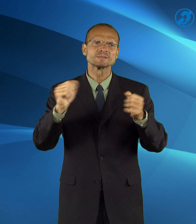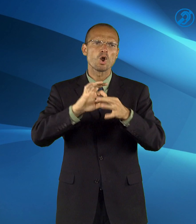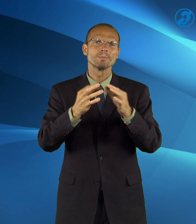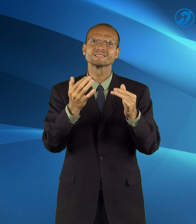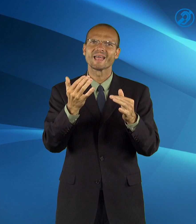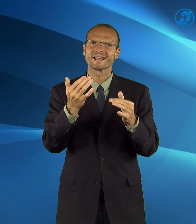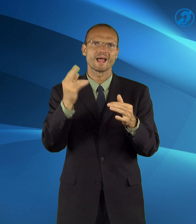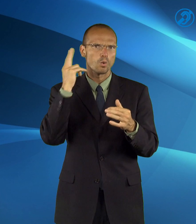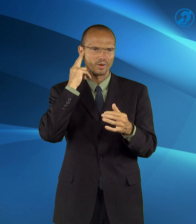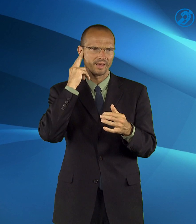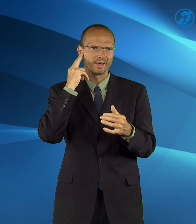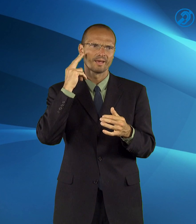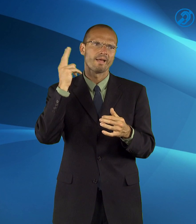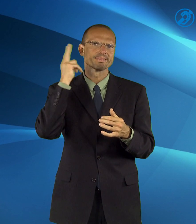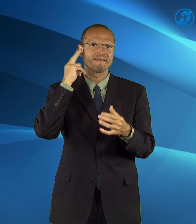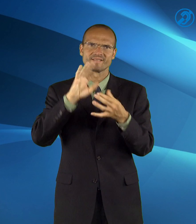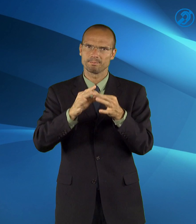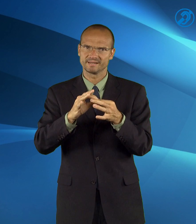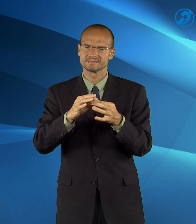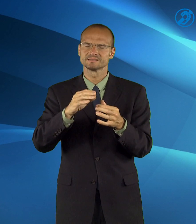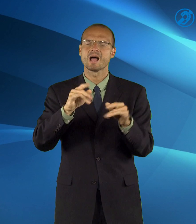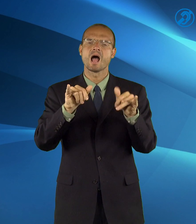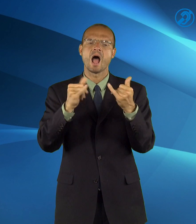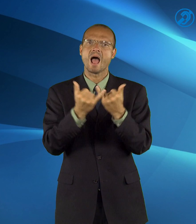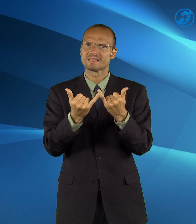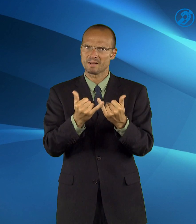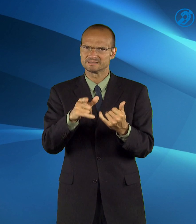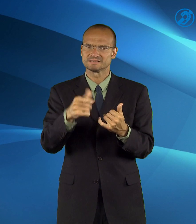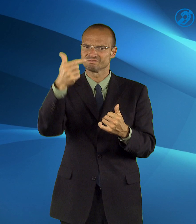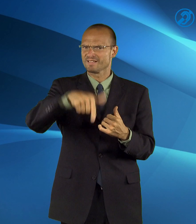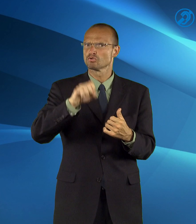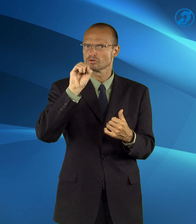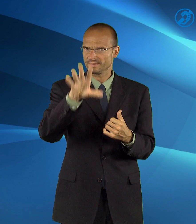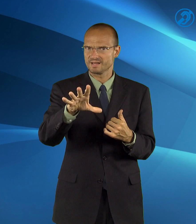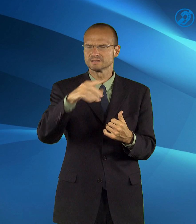18. zimske olimpijske igre gluhih Deaflympics Khanty-Mansijsk 2015.